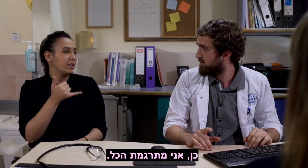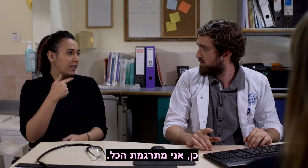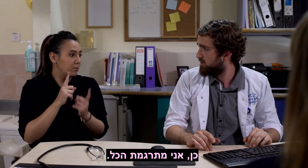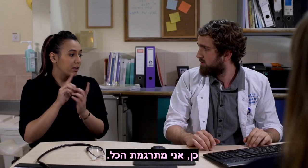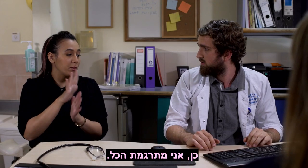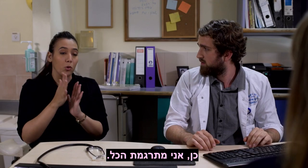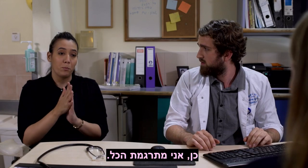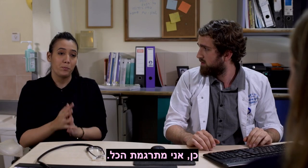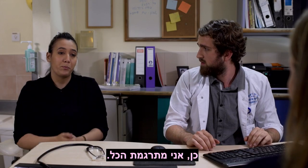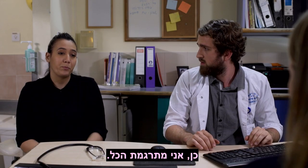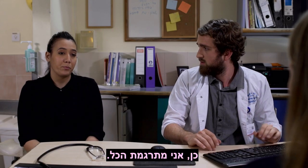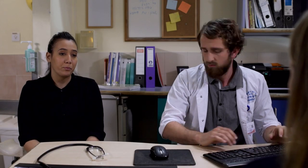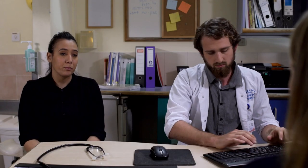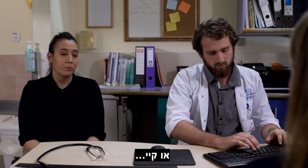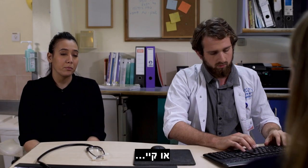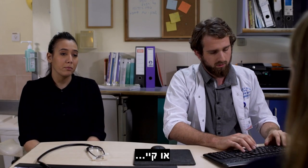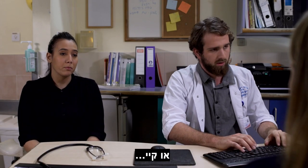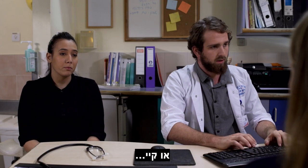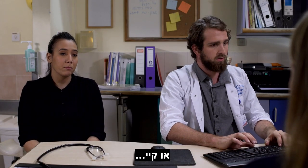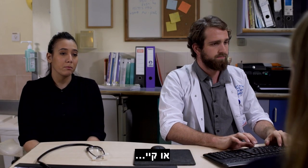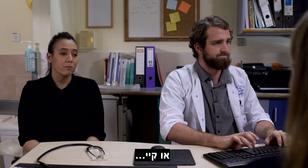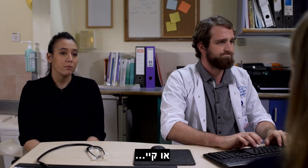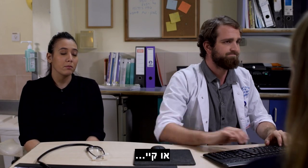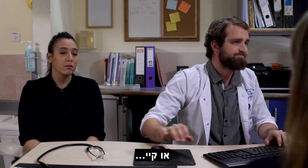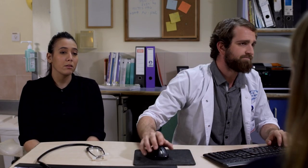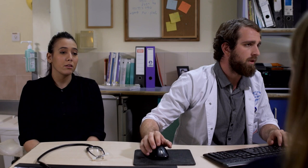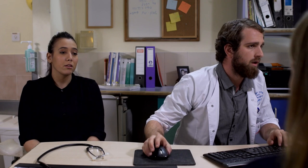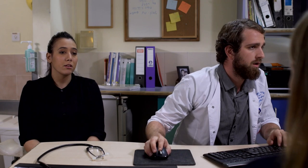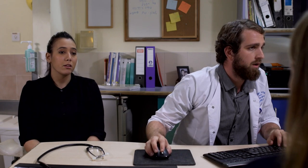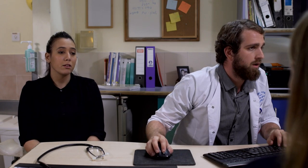עכשיו? כן, אני מתרגם את הכל. אוקיי.